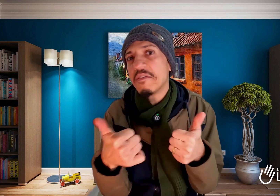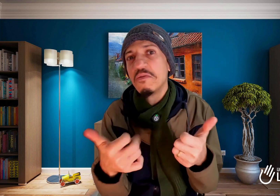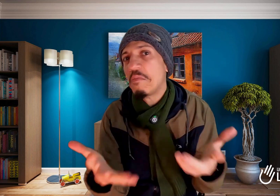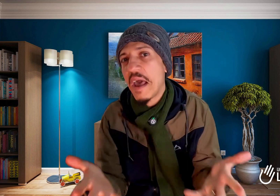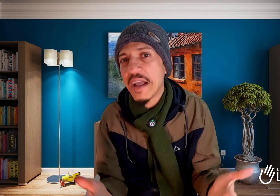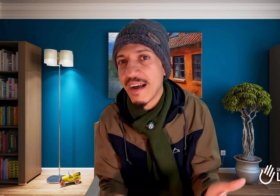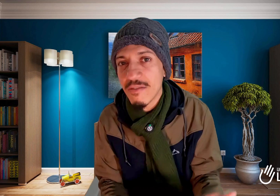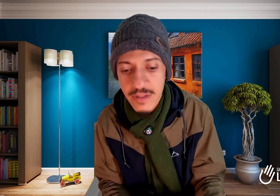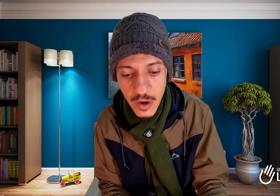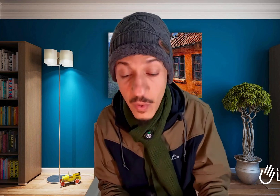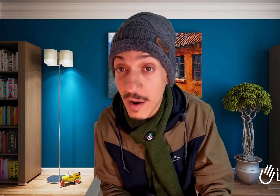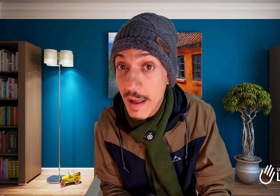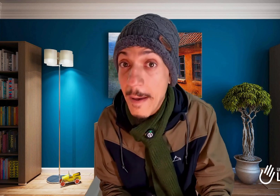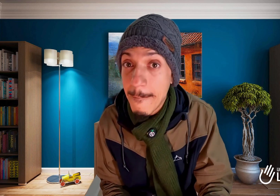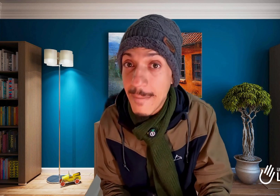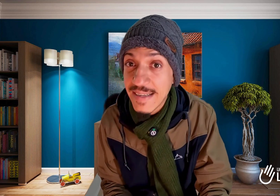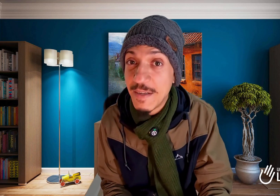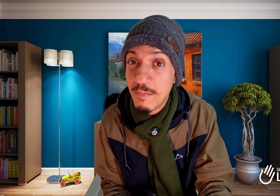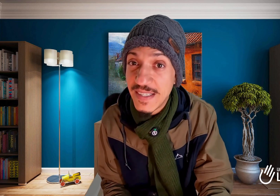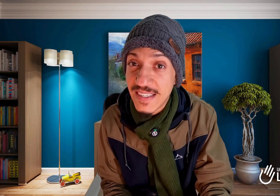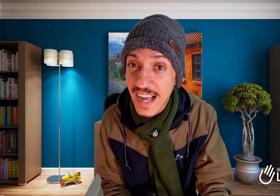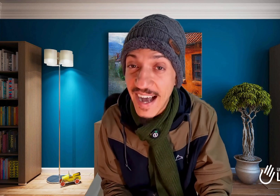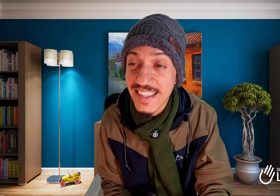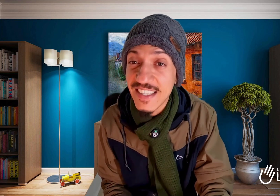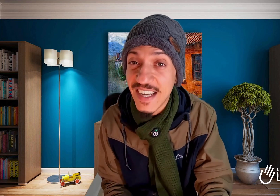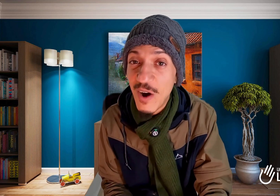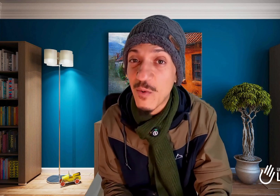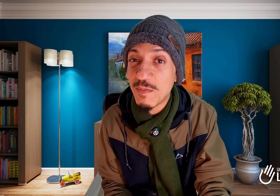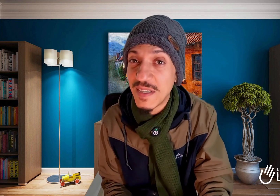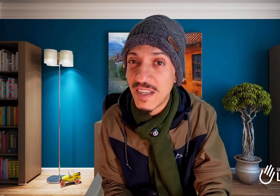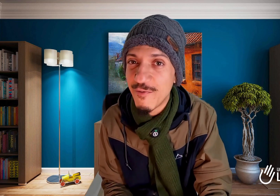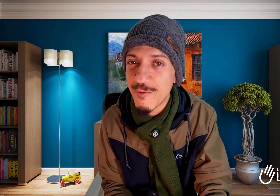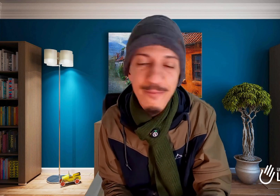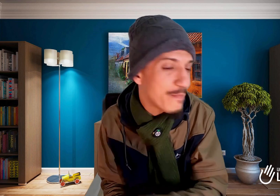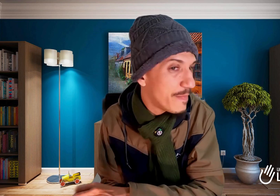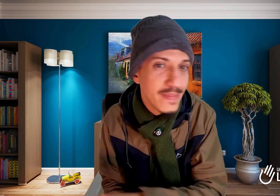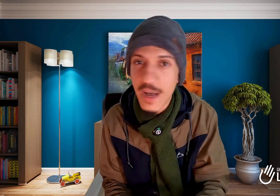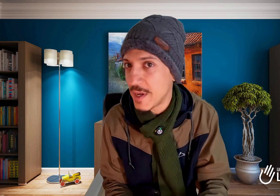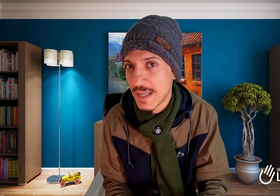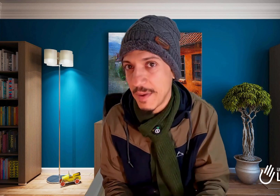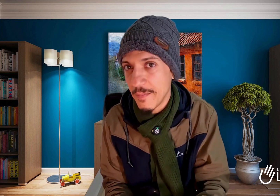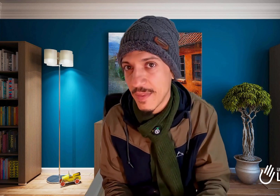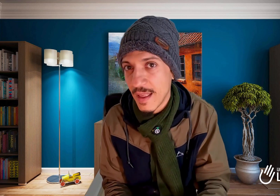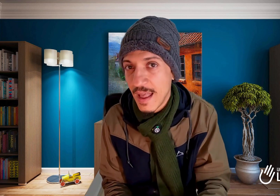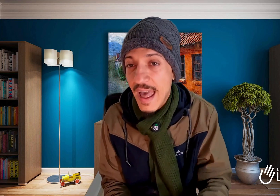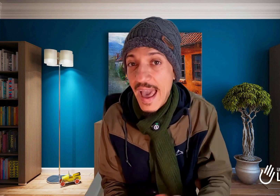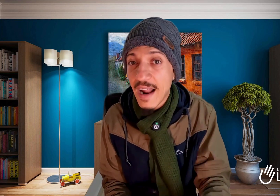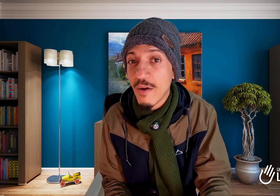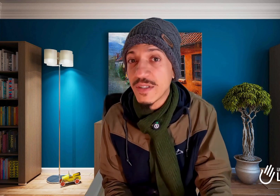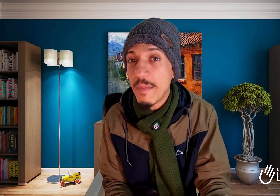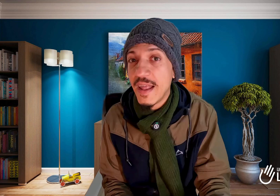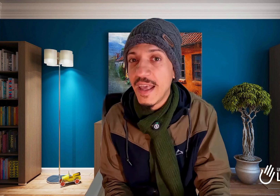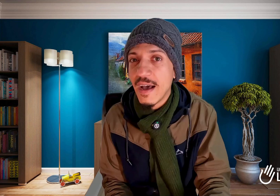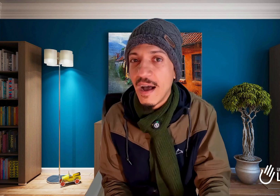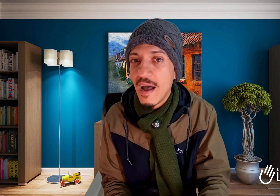bem, que estava tudo tranquilo, mas se precisasse de algo específico, não ia saber. Ela não saberia qual